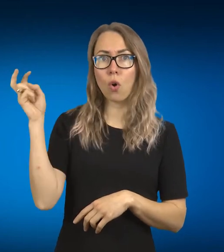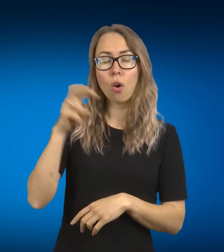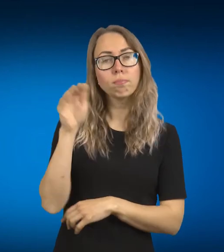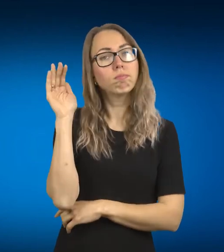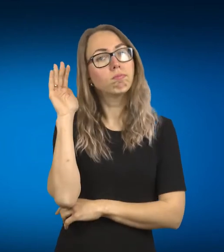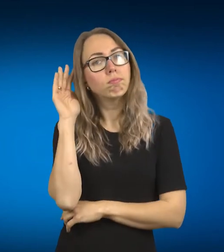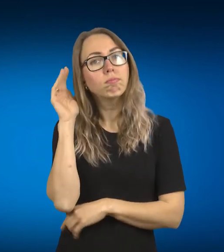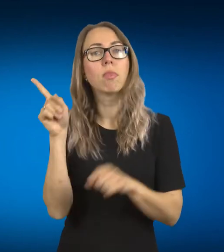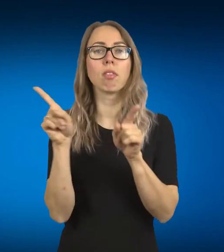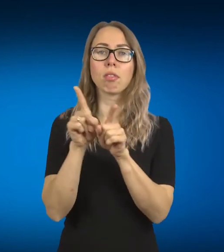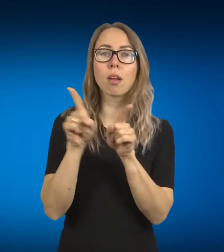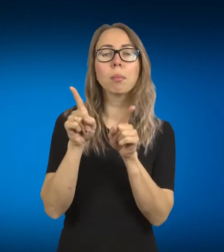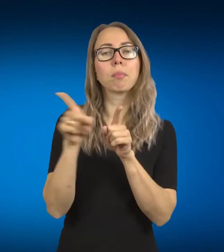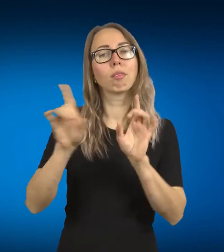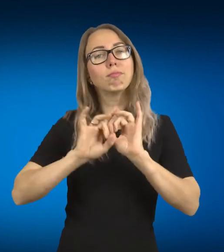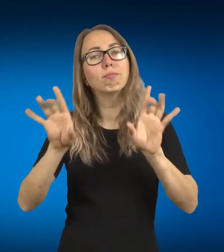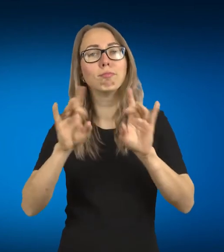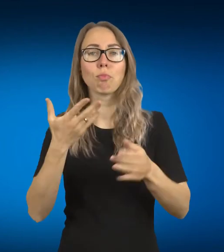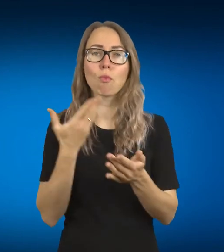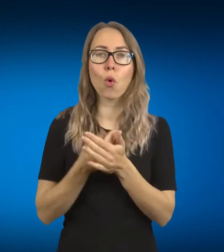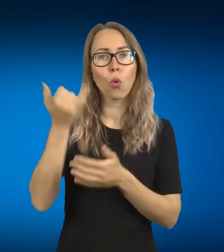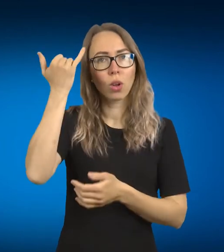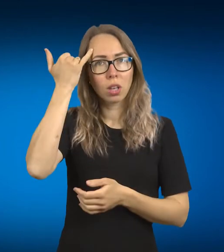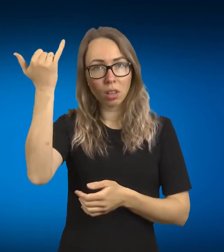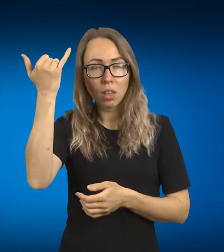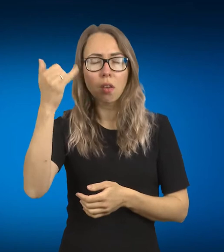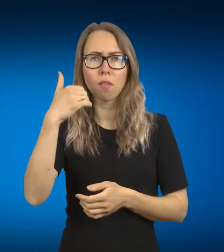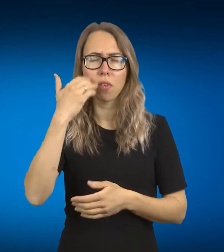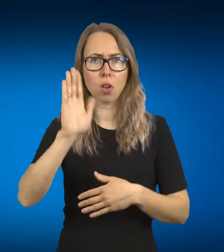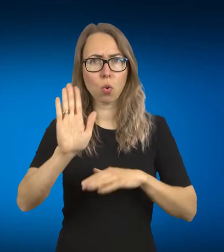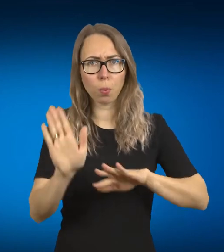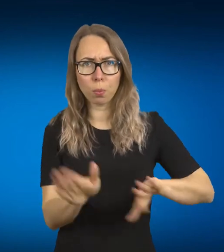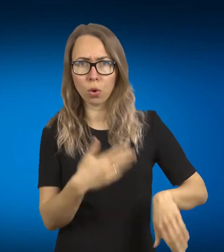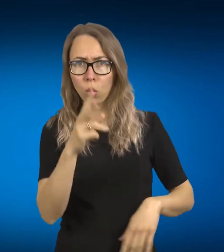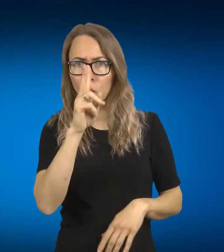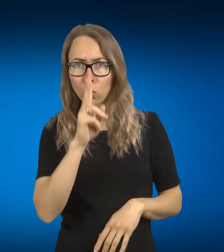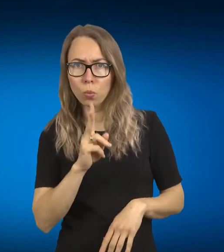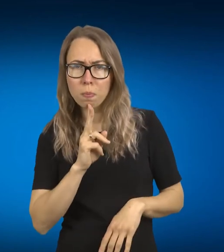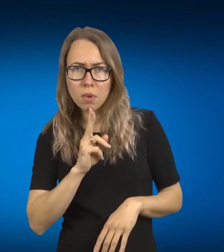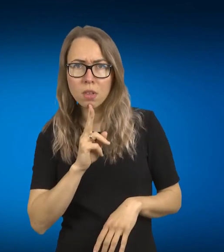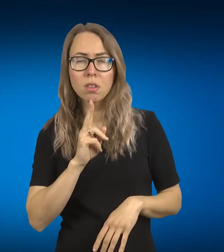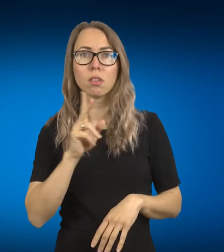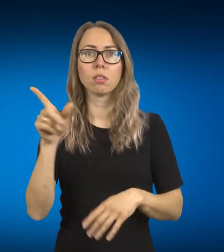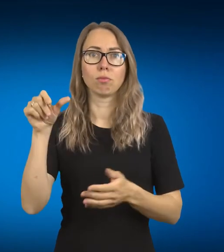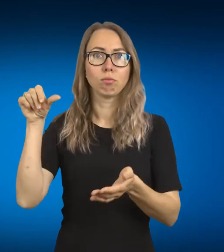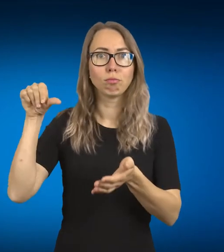pasidalinai savo šitą idėją. Ir po poros maždaug mėnesių, gal truputį trumpiau, tada sudalyvavai jau